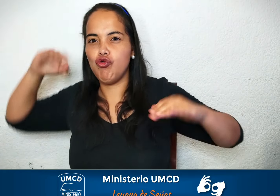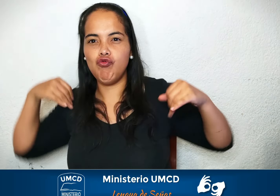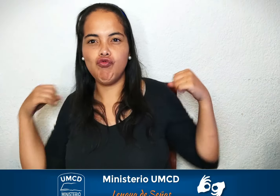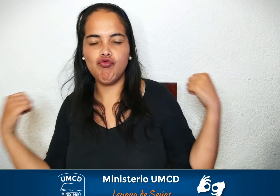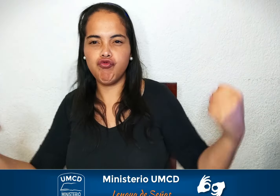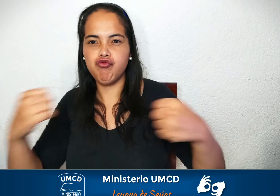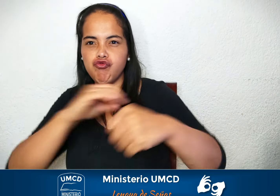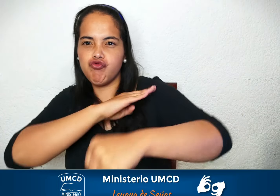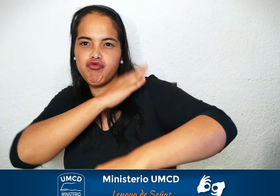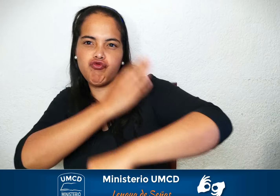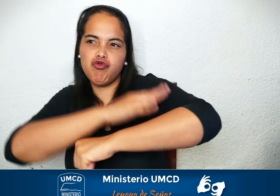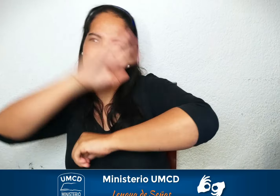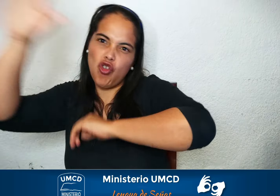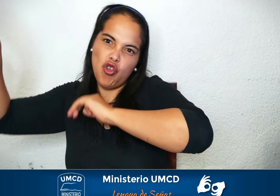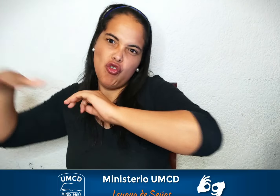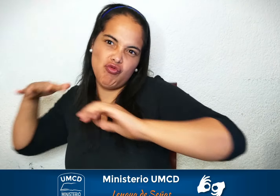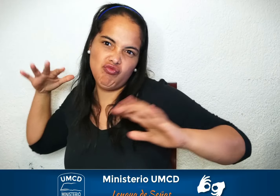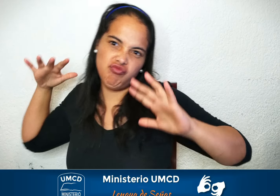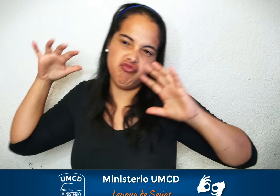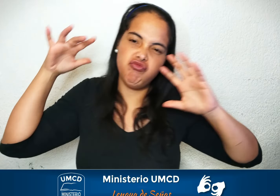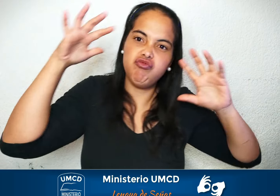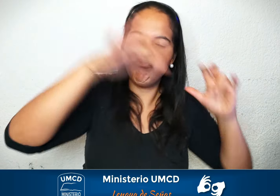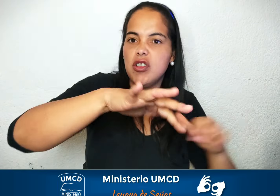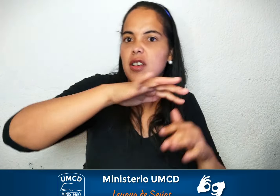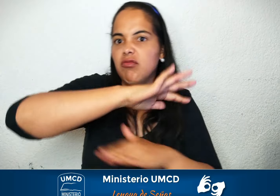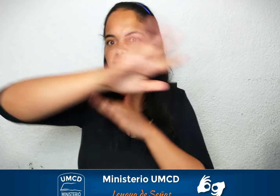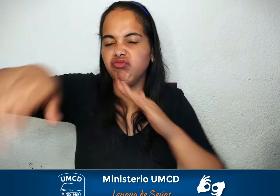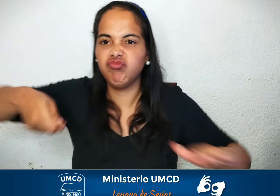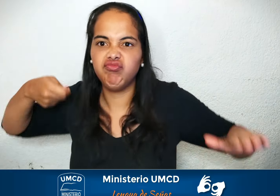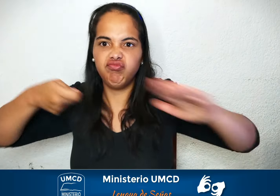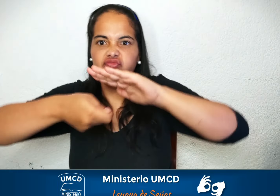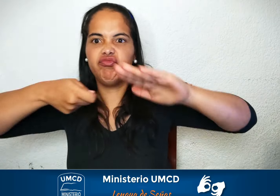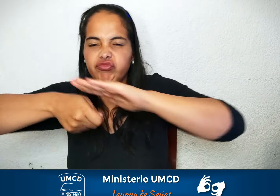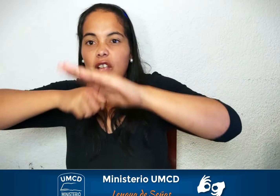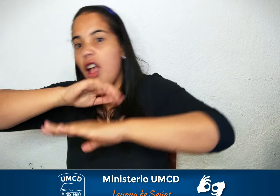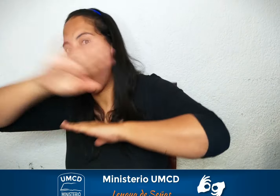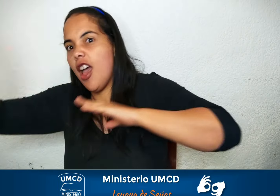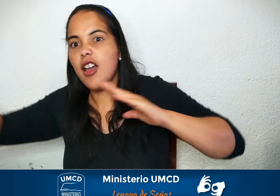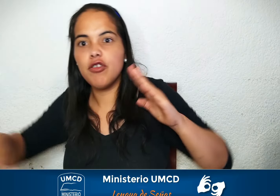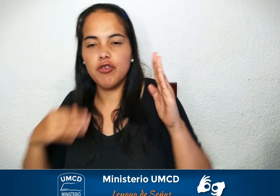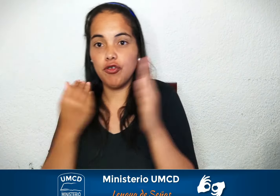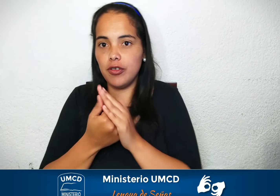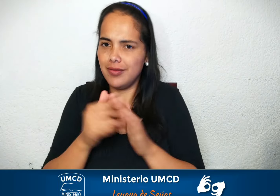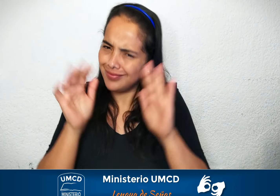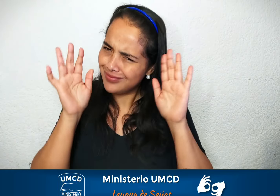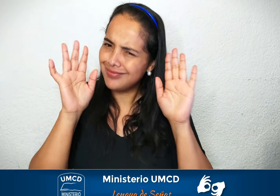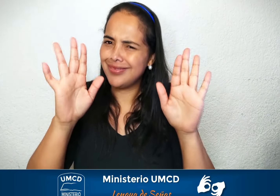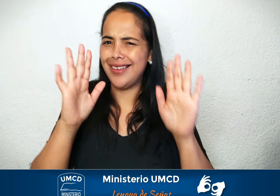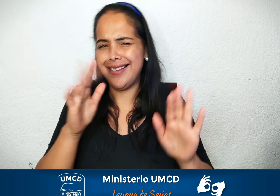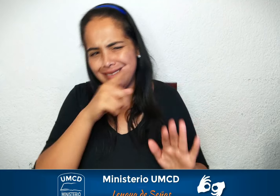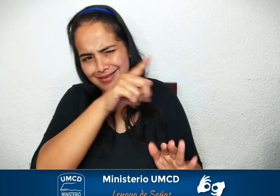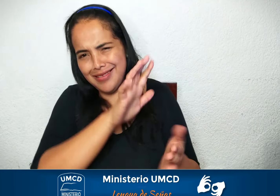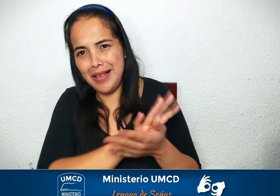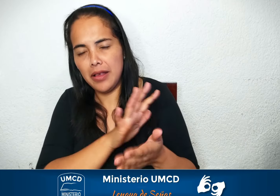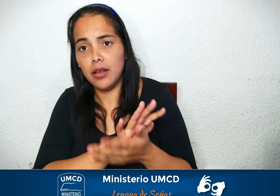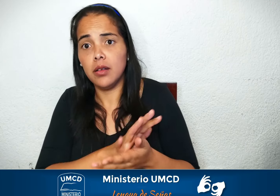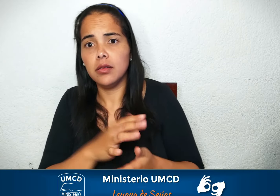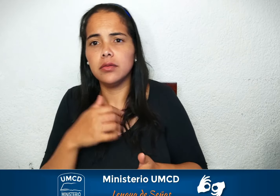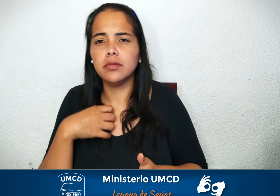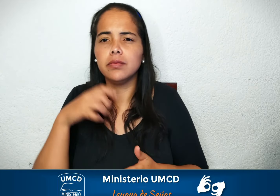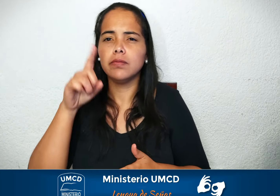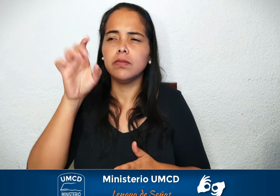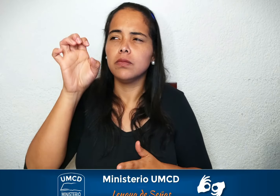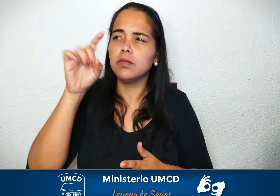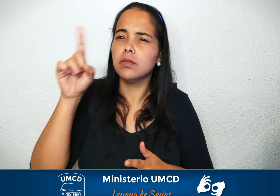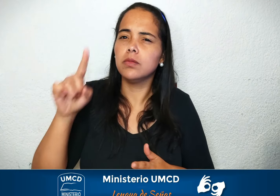dioses de las demás naciones a las que Asiria o Senaquerib había atacado no